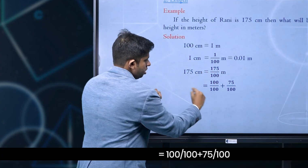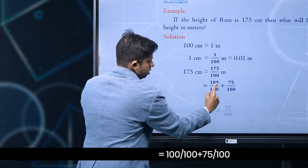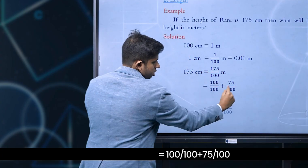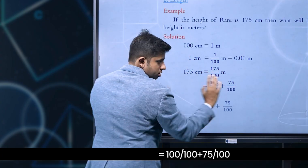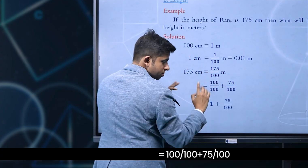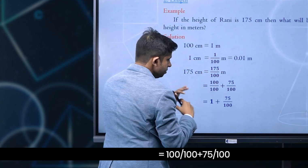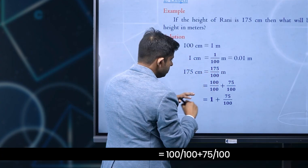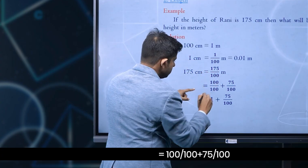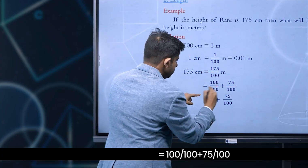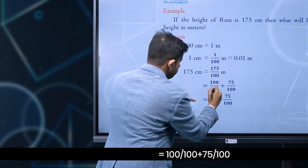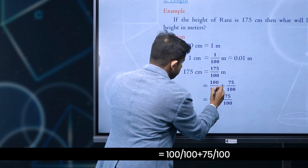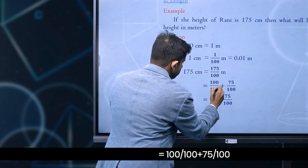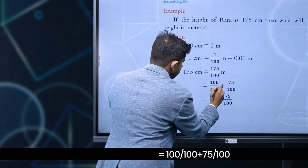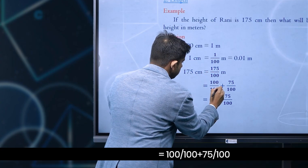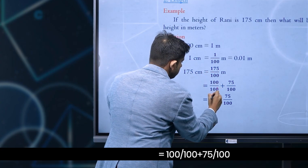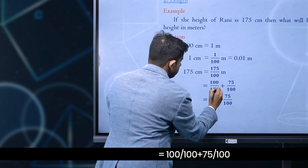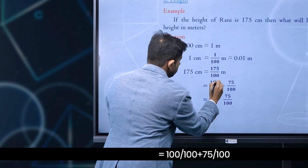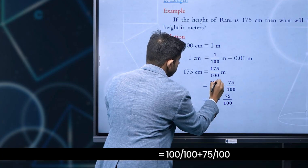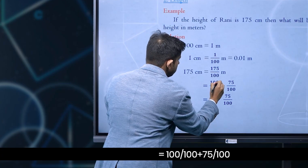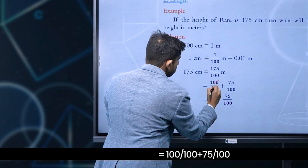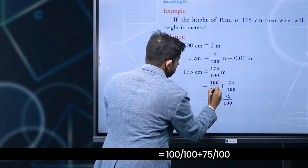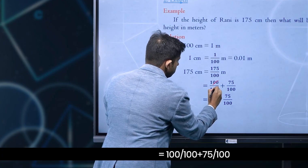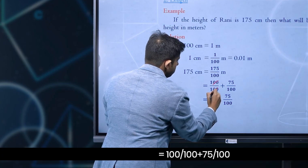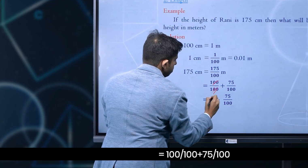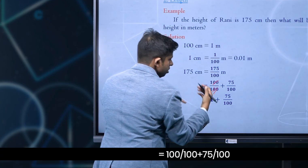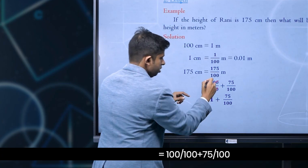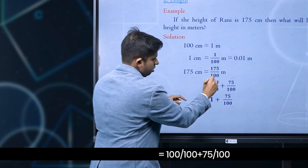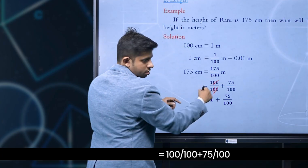बरोबर 100 भागिले 100 अधिक 75 भागिले 100